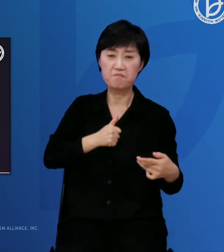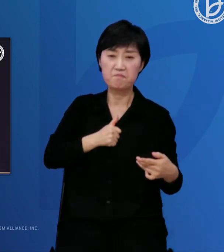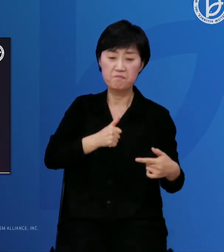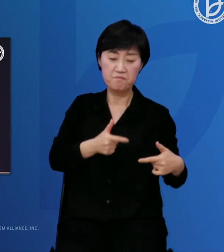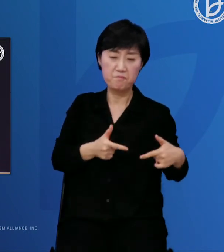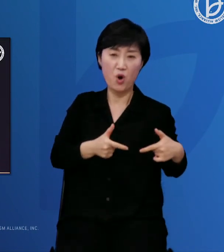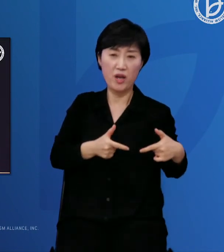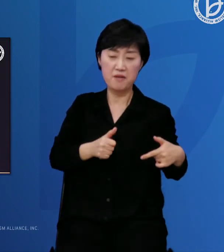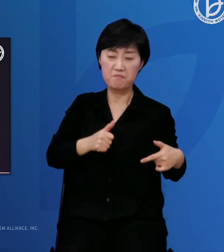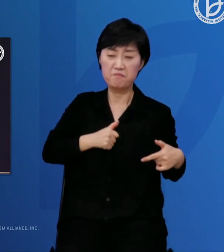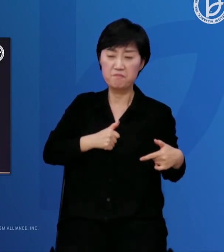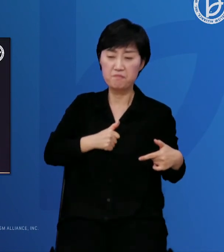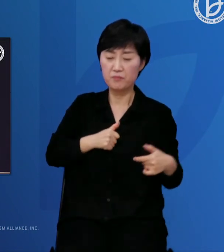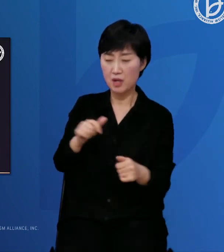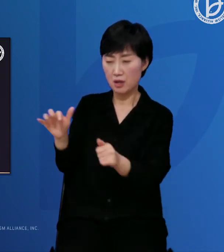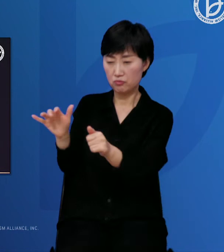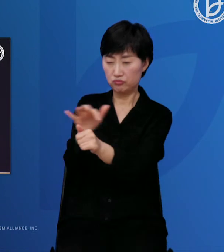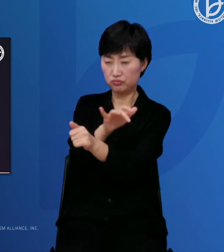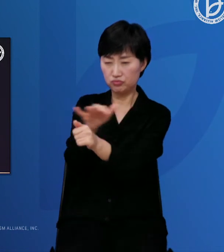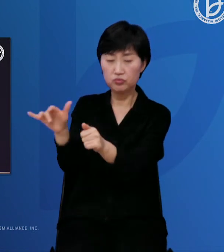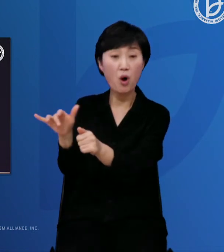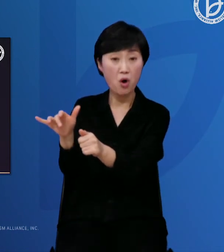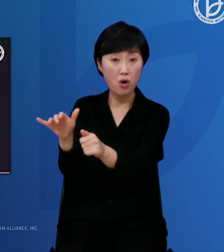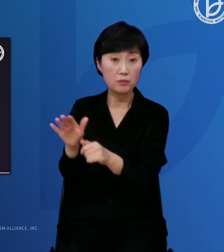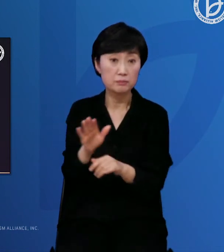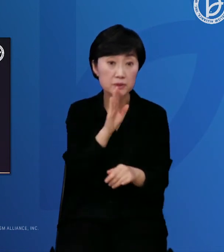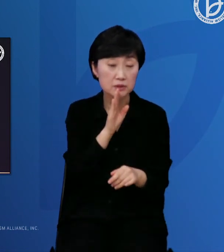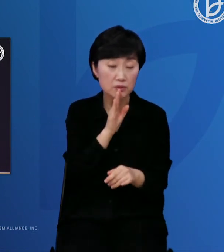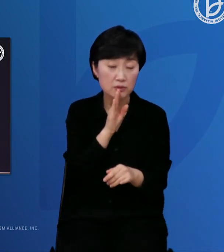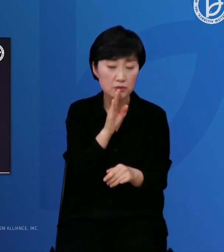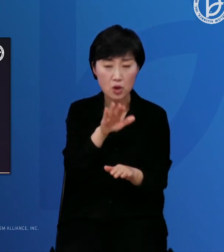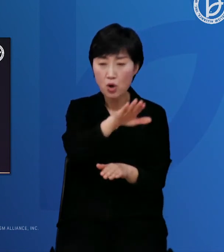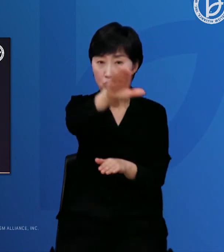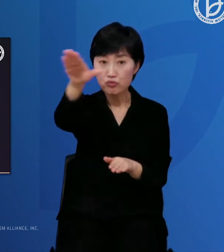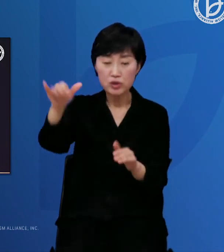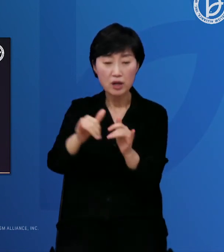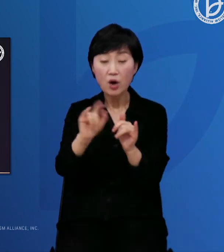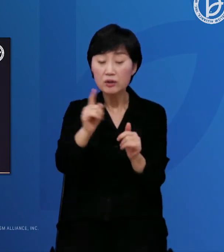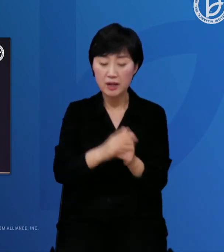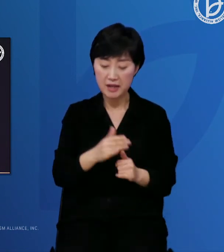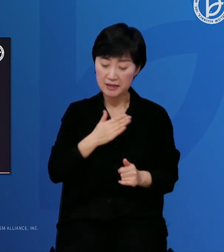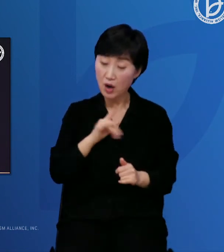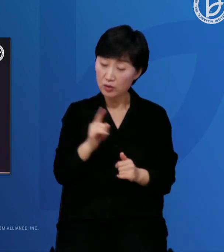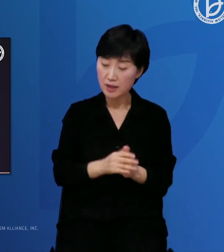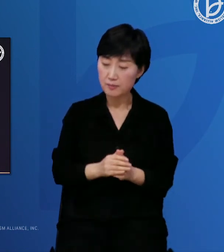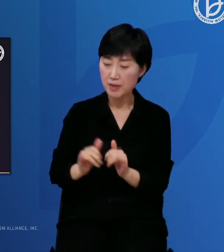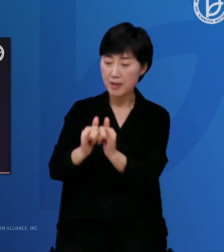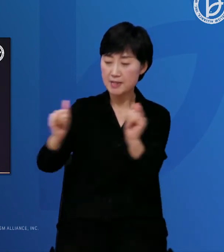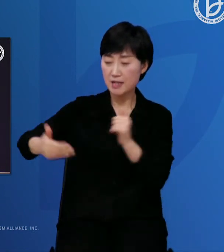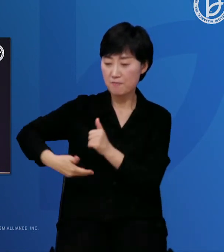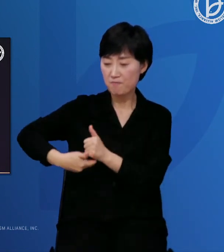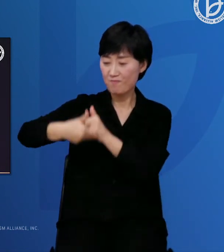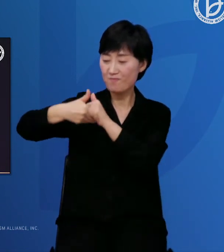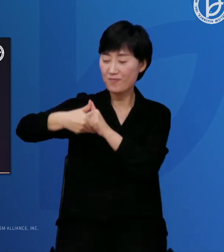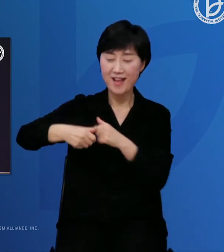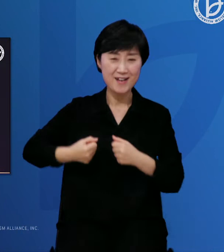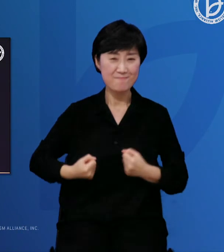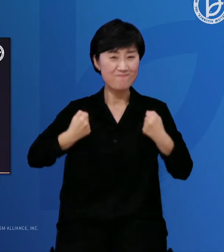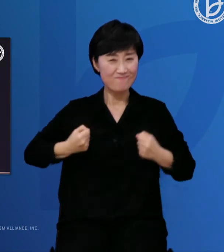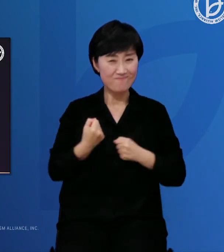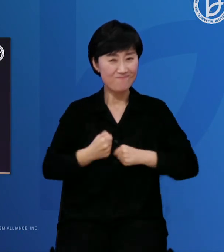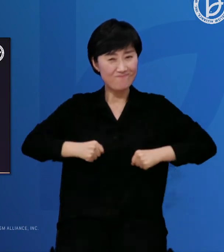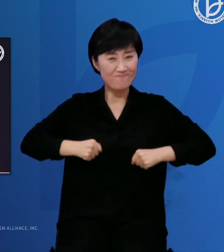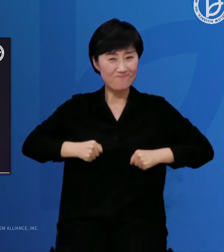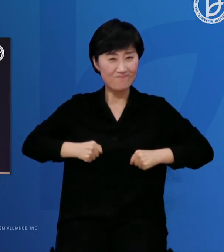be deceived by that either. 우리는 내가 누가 알아주지 못하면 힘 빠지고 알아주면 힘나잖아요. We get disappointed when people don't recognize us. When